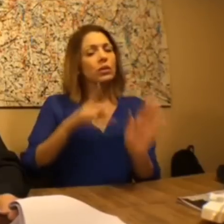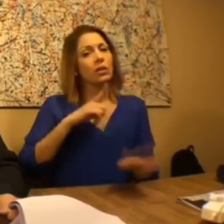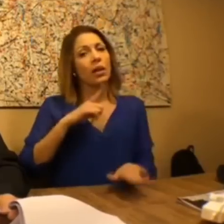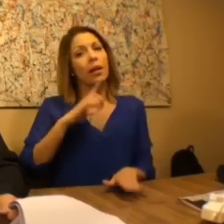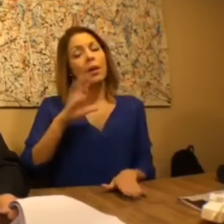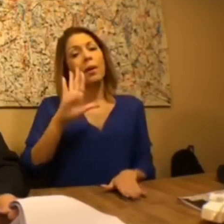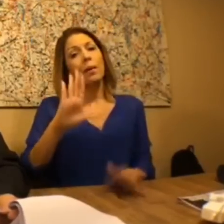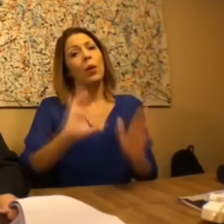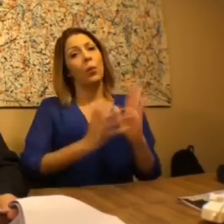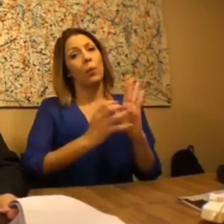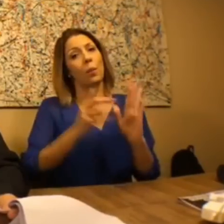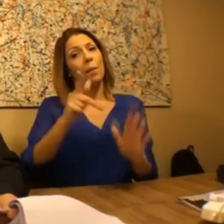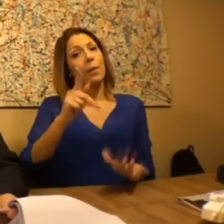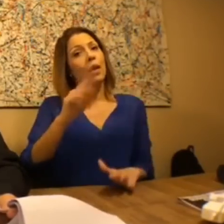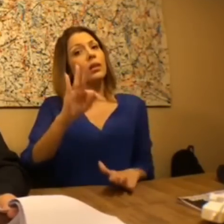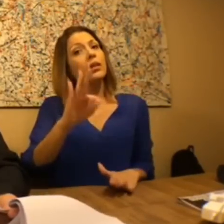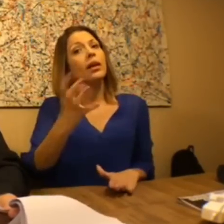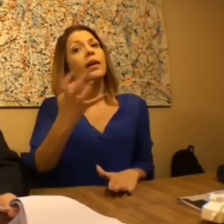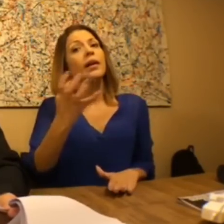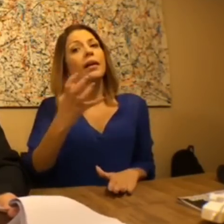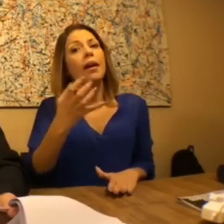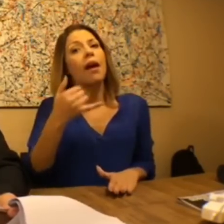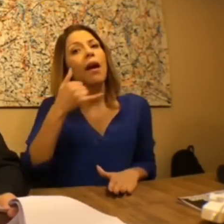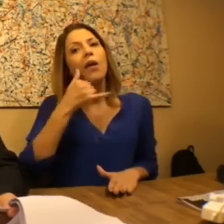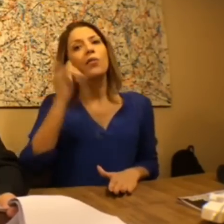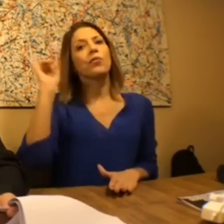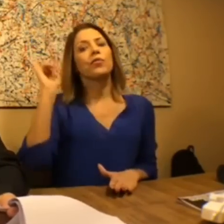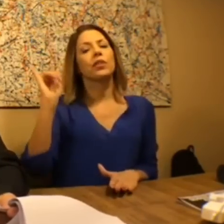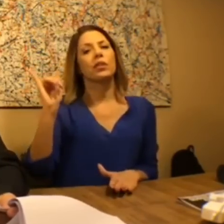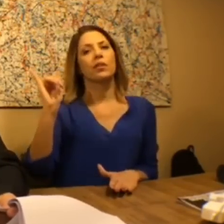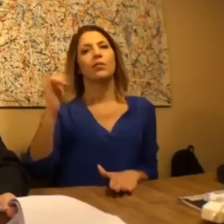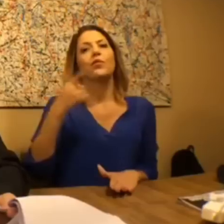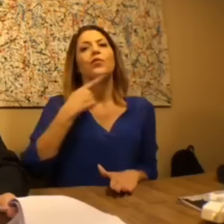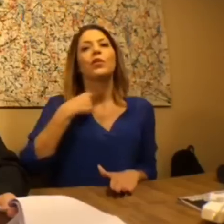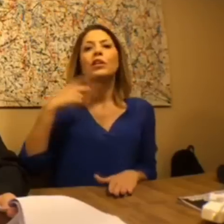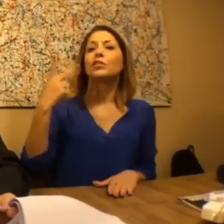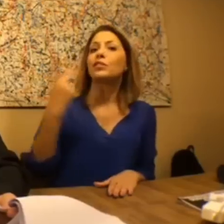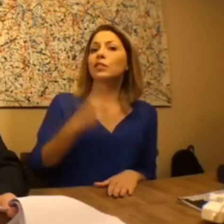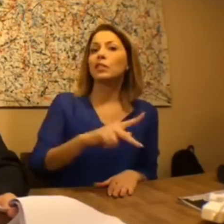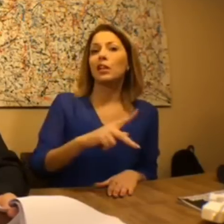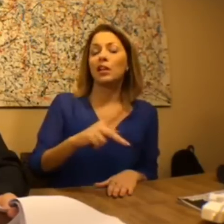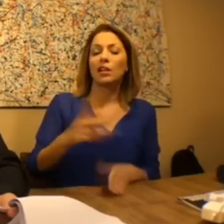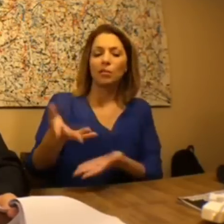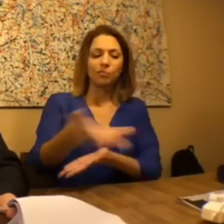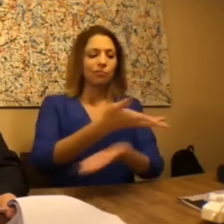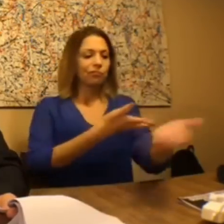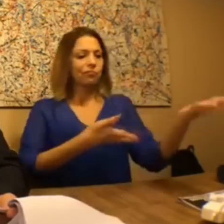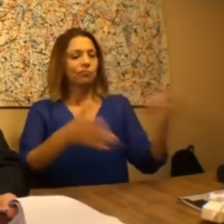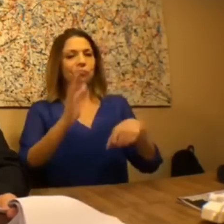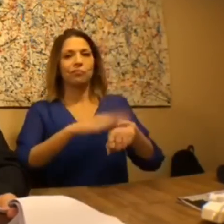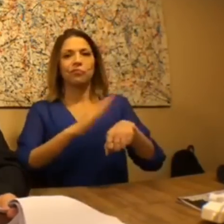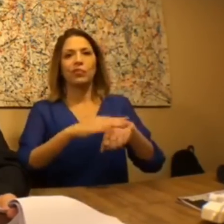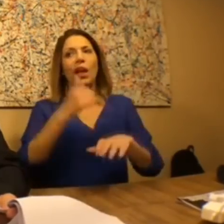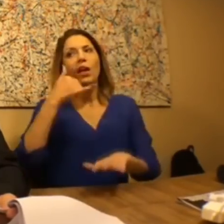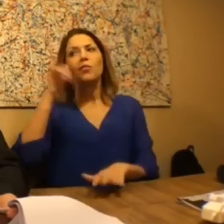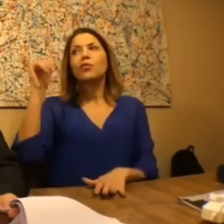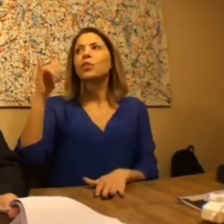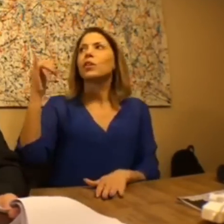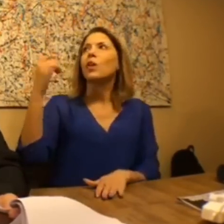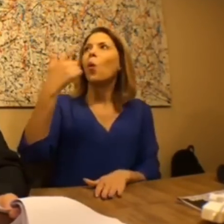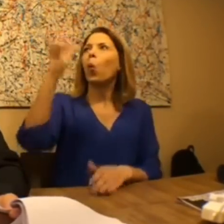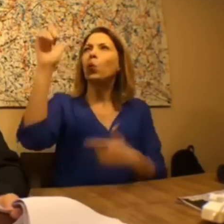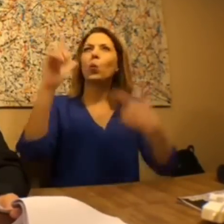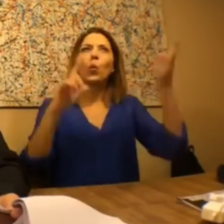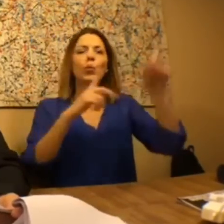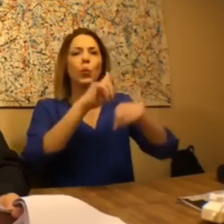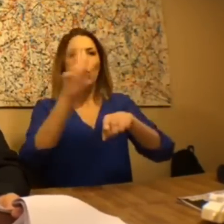a grande pátria bolivariana, né? Onde nós resolveríamos nossos problemas internos e qualquer ameaça a qualquer país de uma